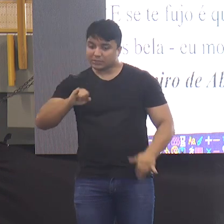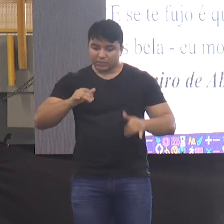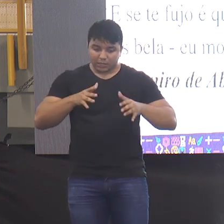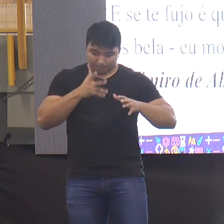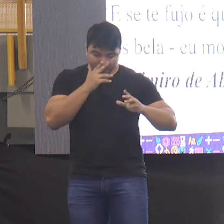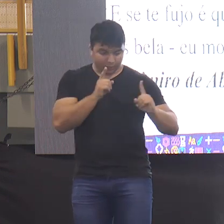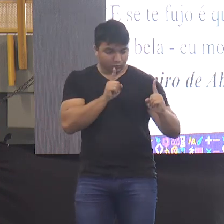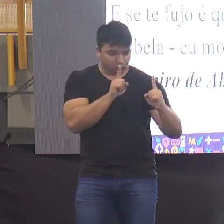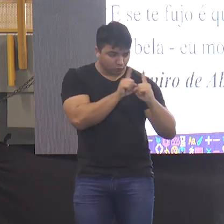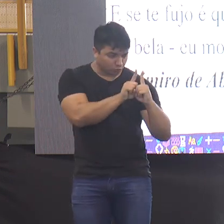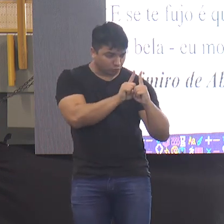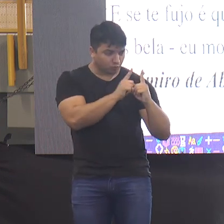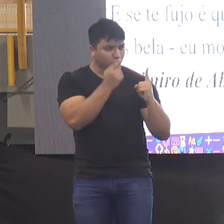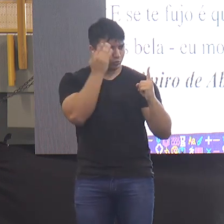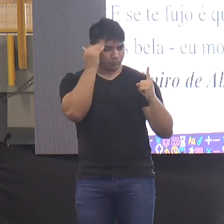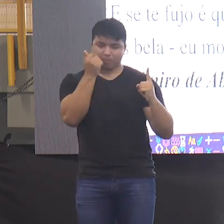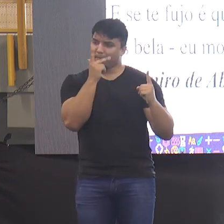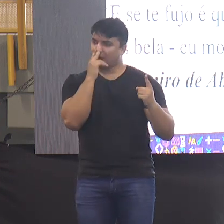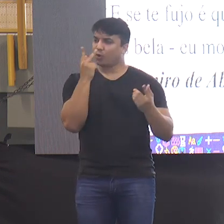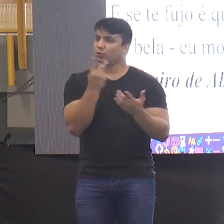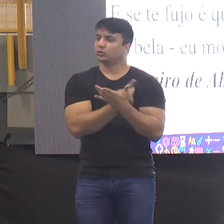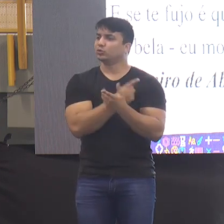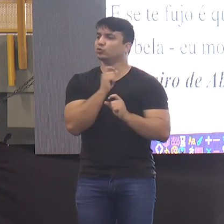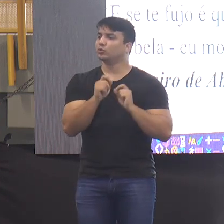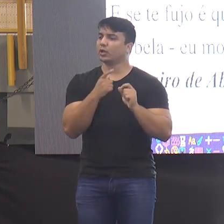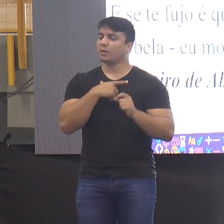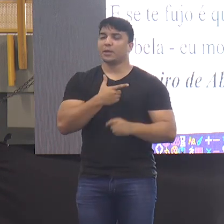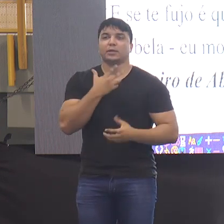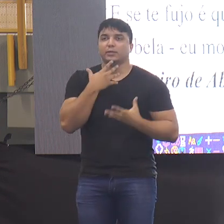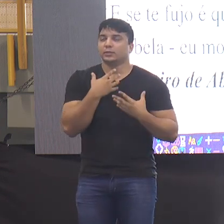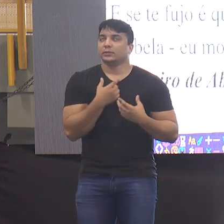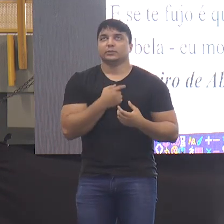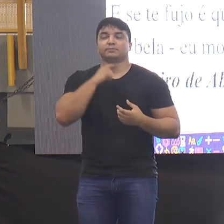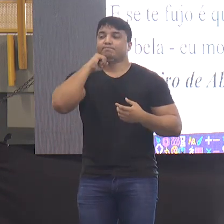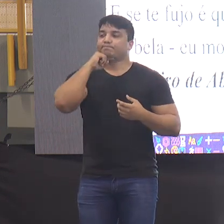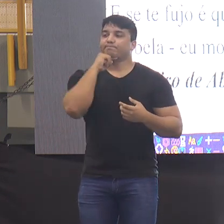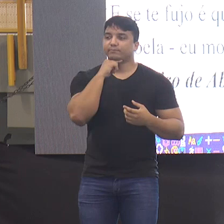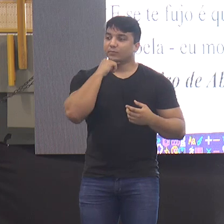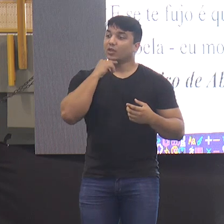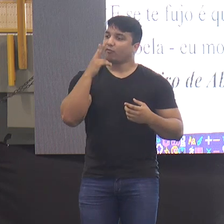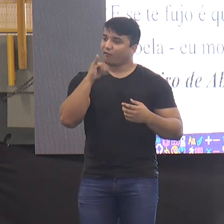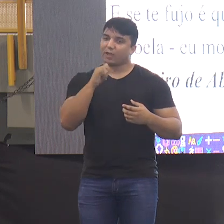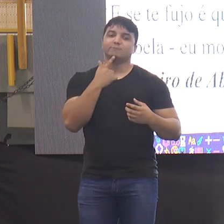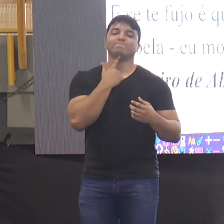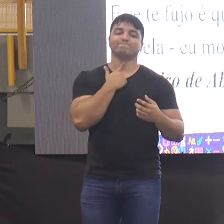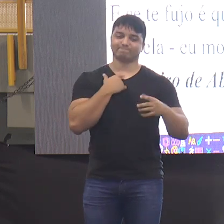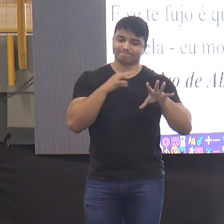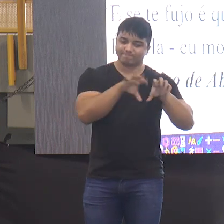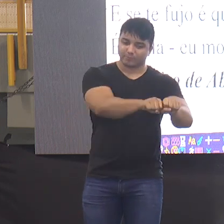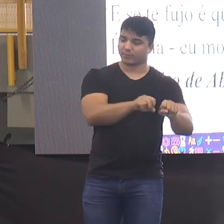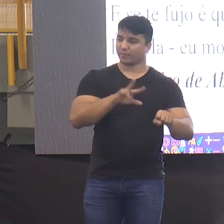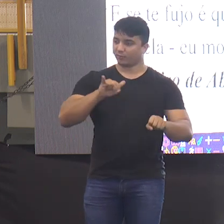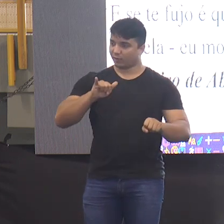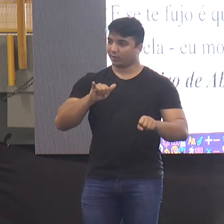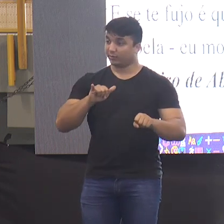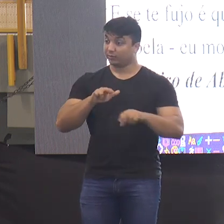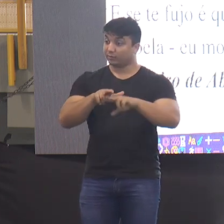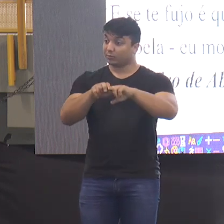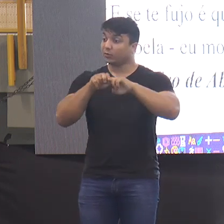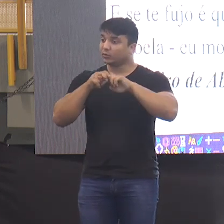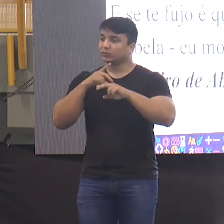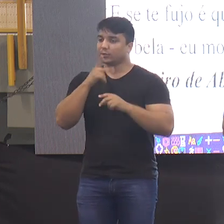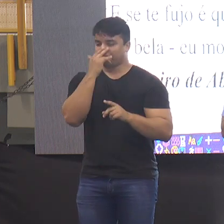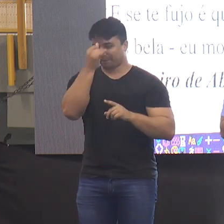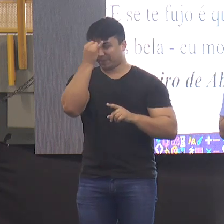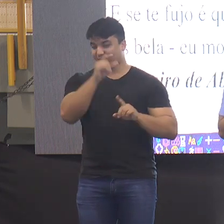na presença da mulher, ele não vai resistir ao desejo. Por isso ele